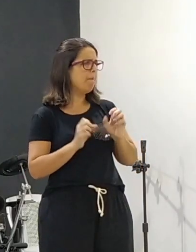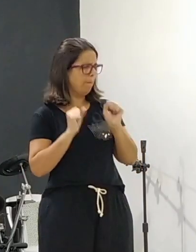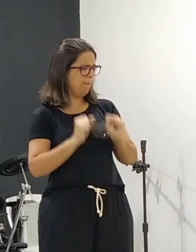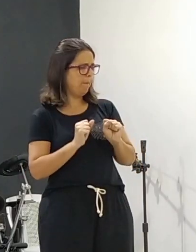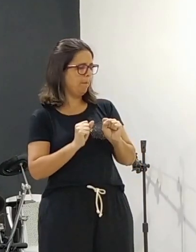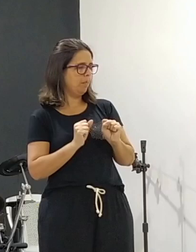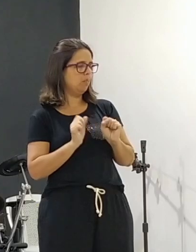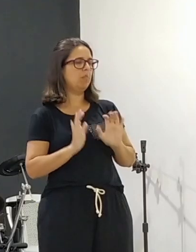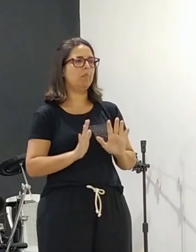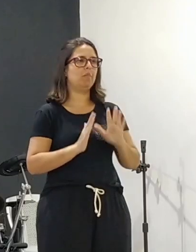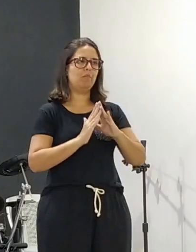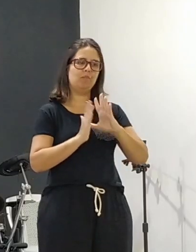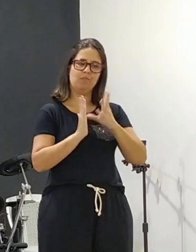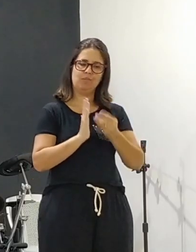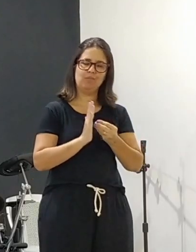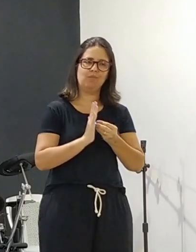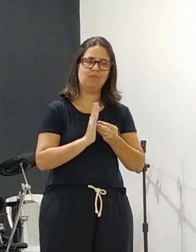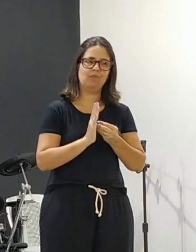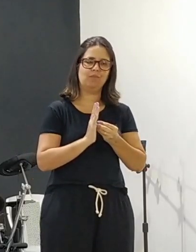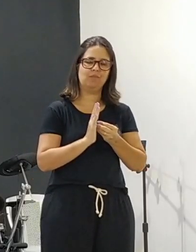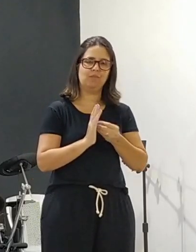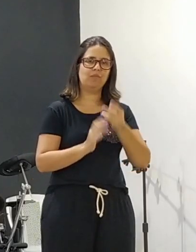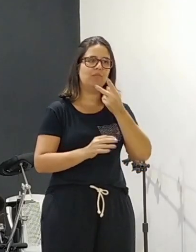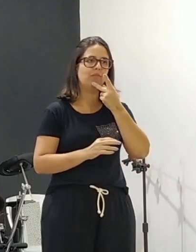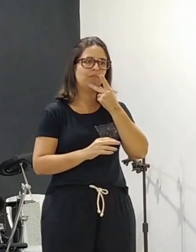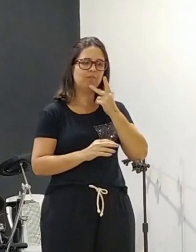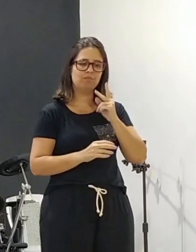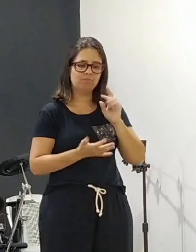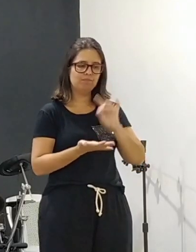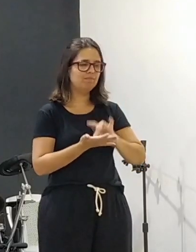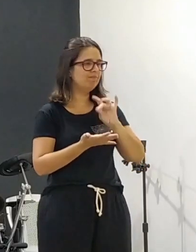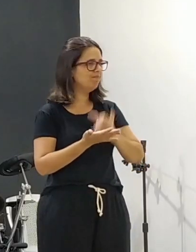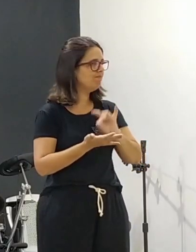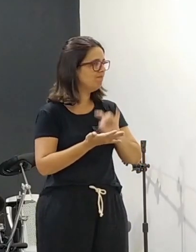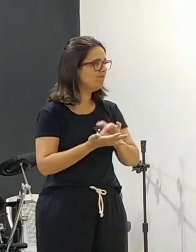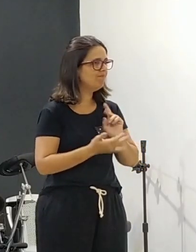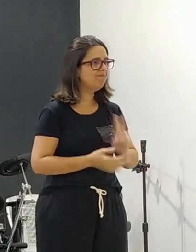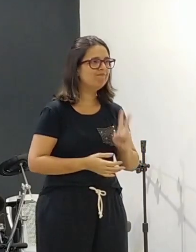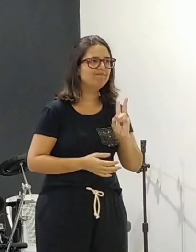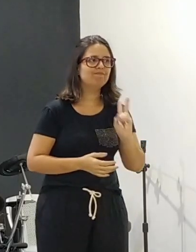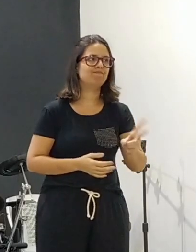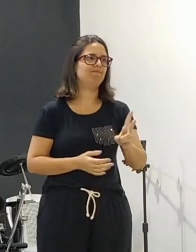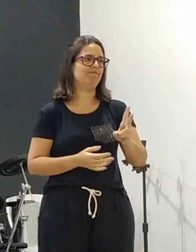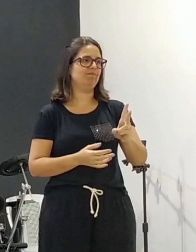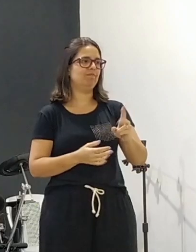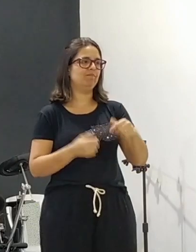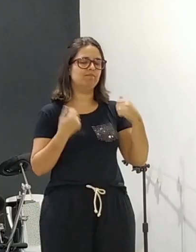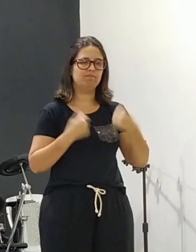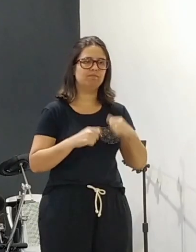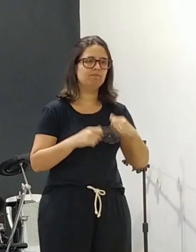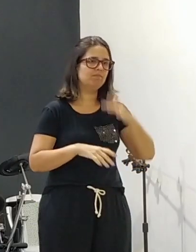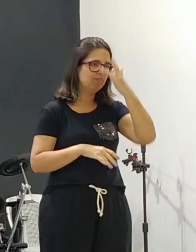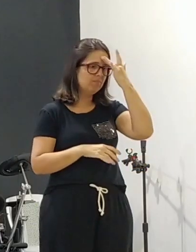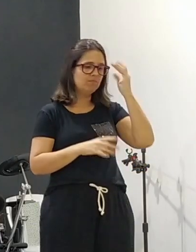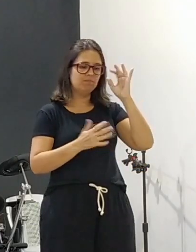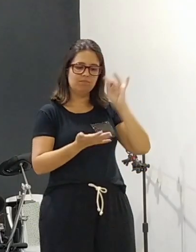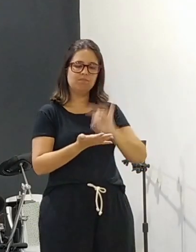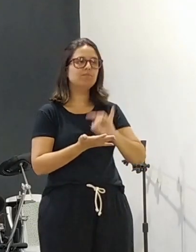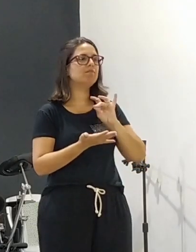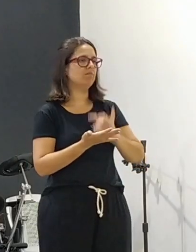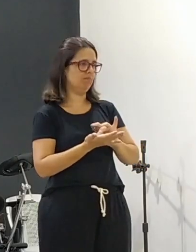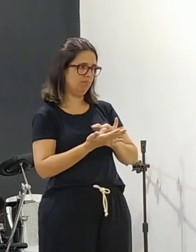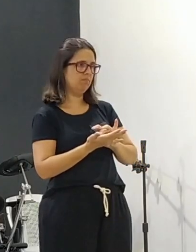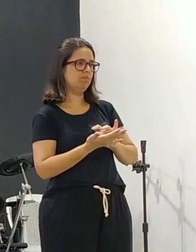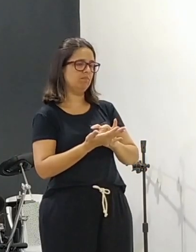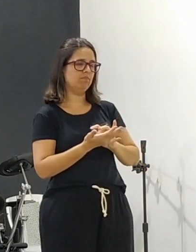que ser diferente, tem que falar a verdade, mesmo com dano próprio. Nós precisamos ser pessoas verdadeiras na nossa vida. Amém, irmãos?